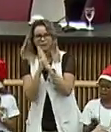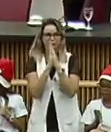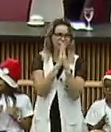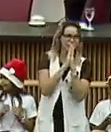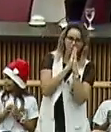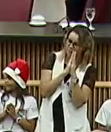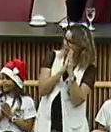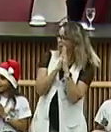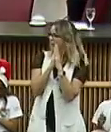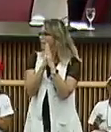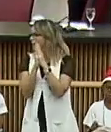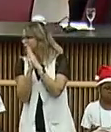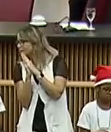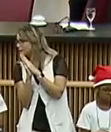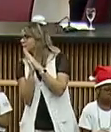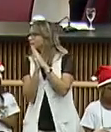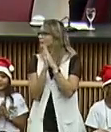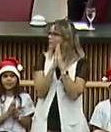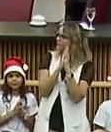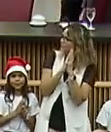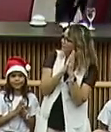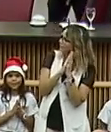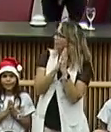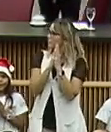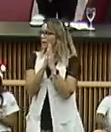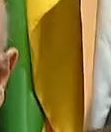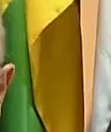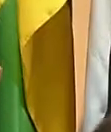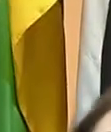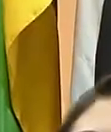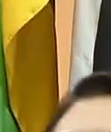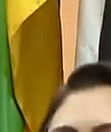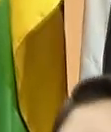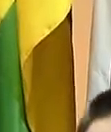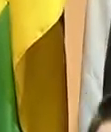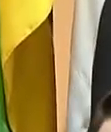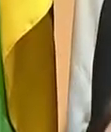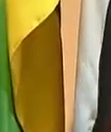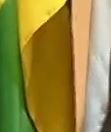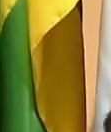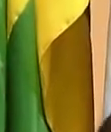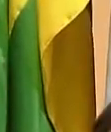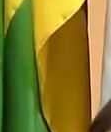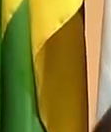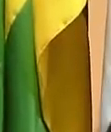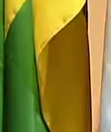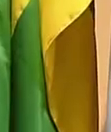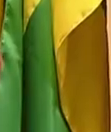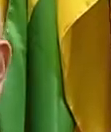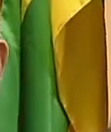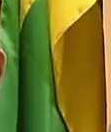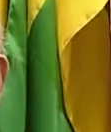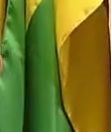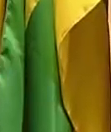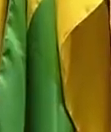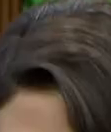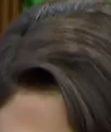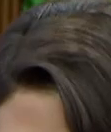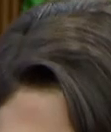sinais conta com a parceria do pato e voluntária que tem como presidente a primeira dama michelle bolsonaro eu sonho